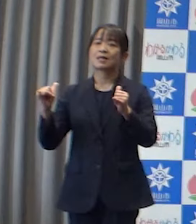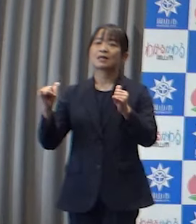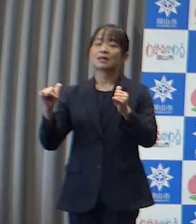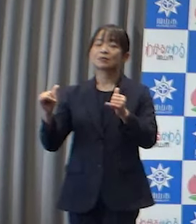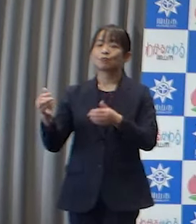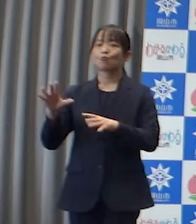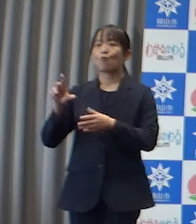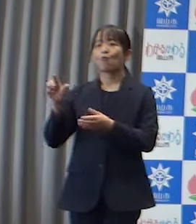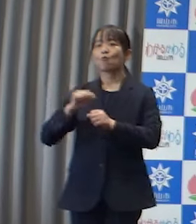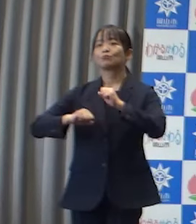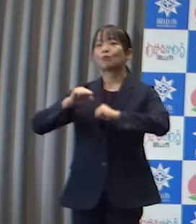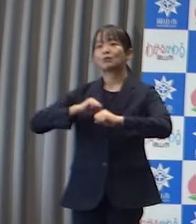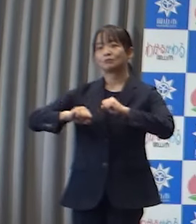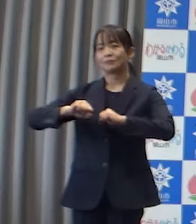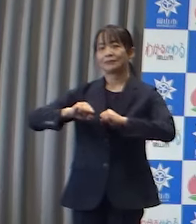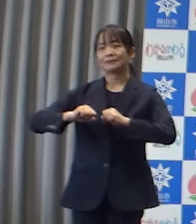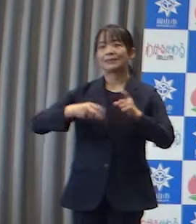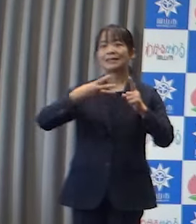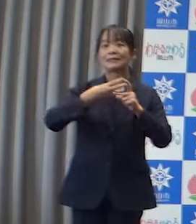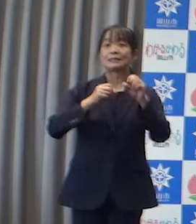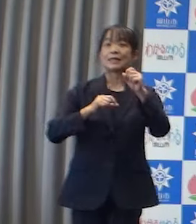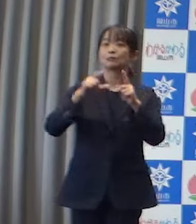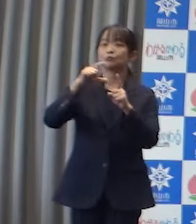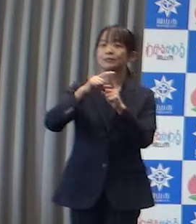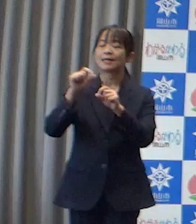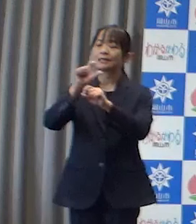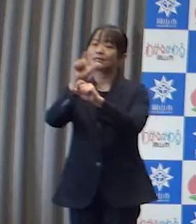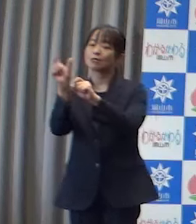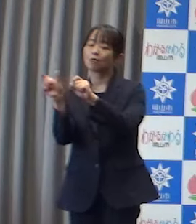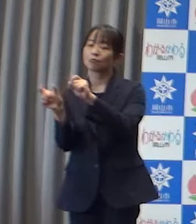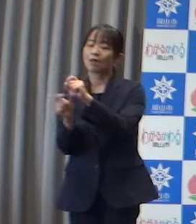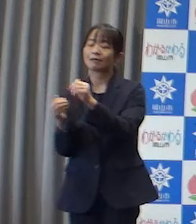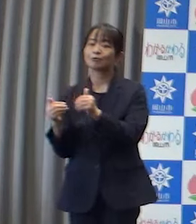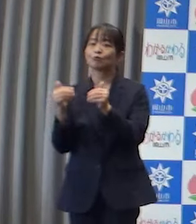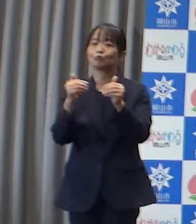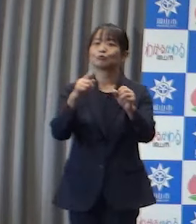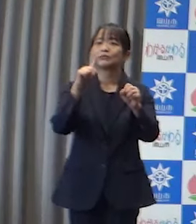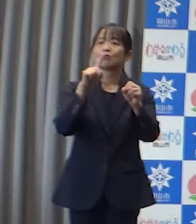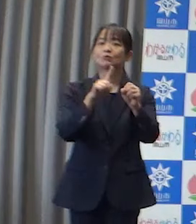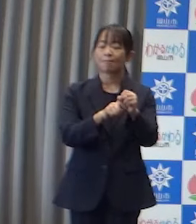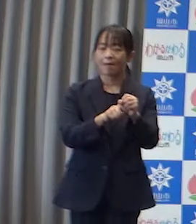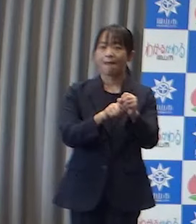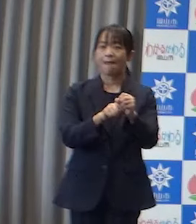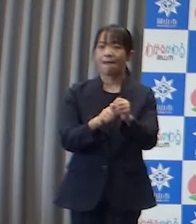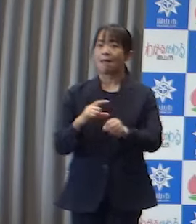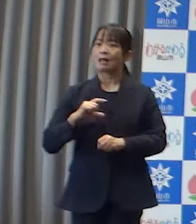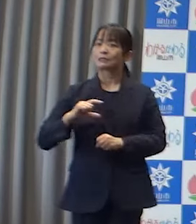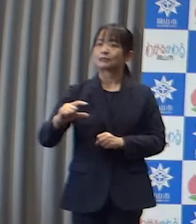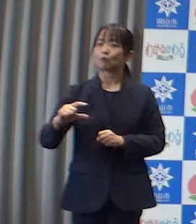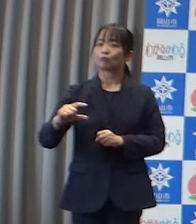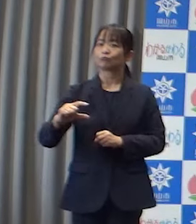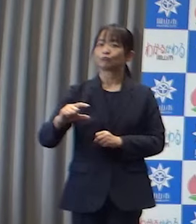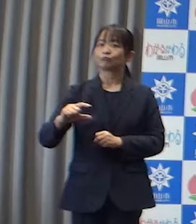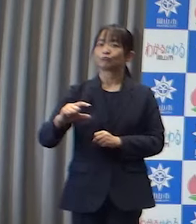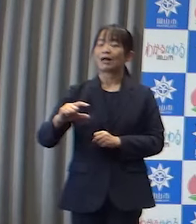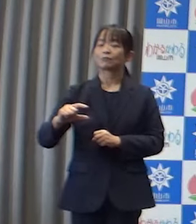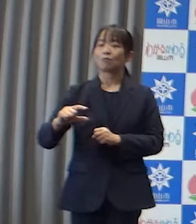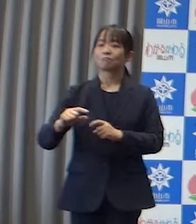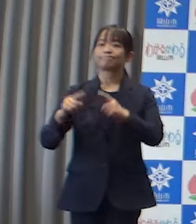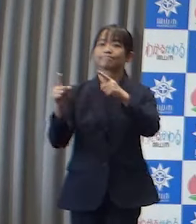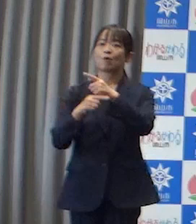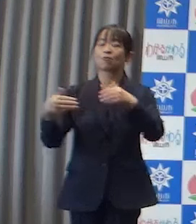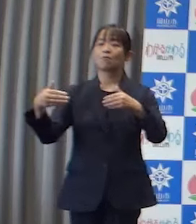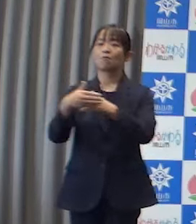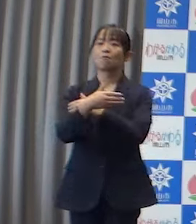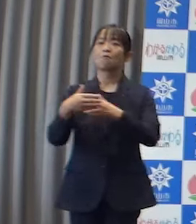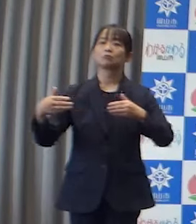の推進と持続可能な公共交通ネットワークの2つの事業を紹介しま、いたしました。